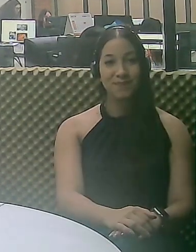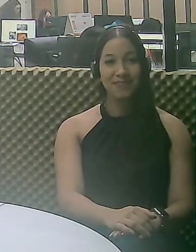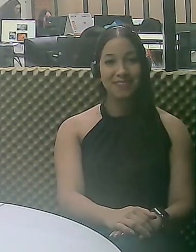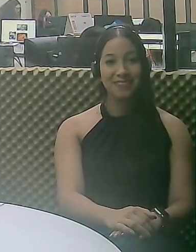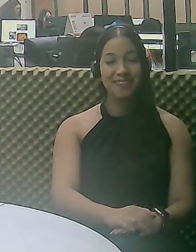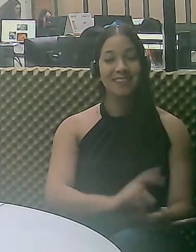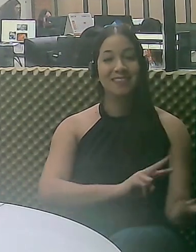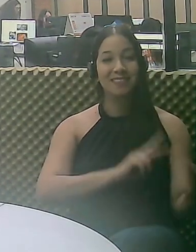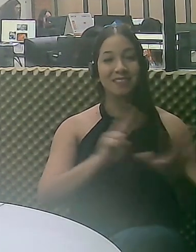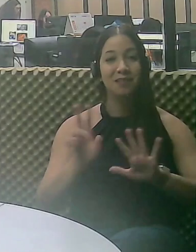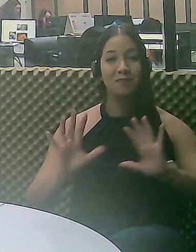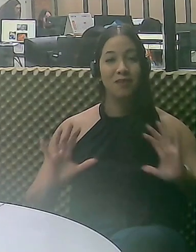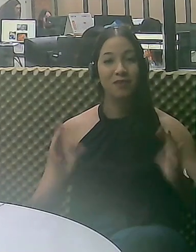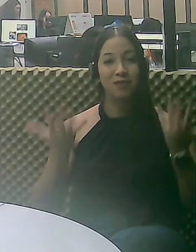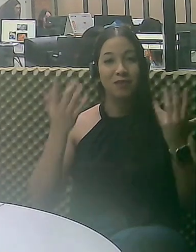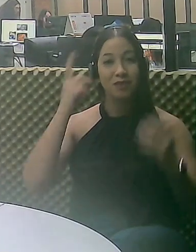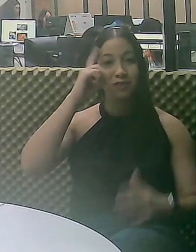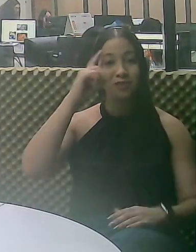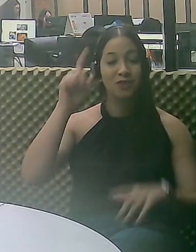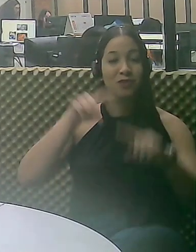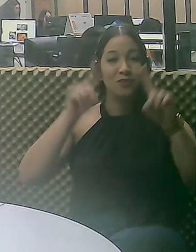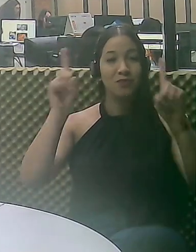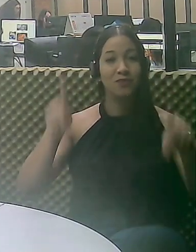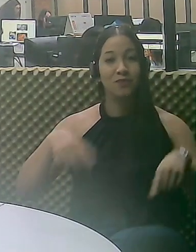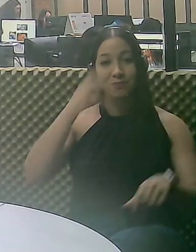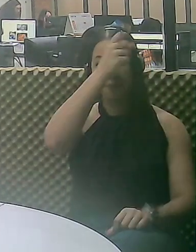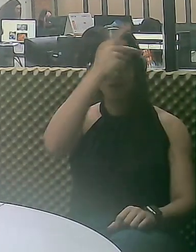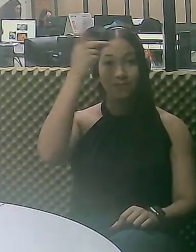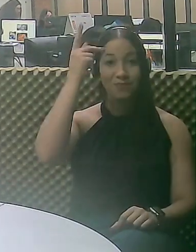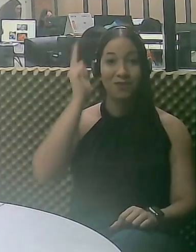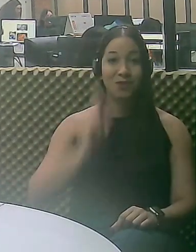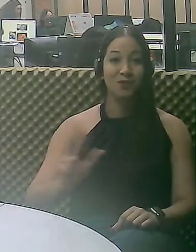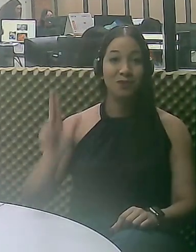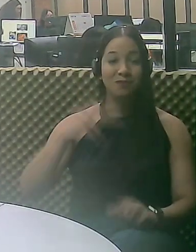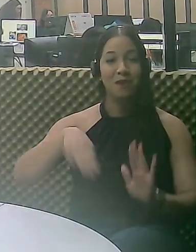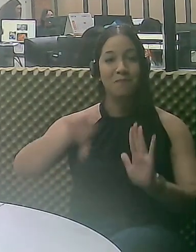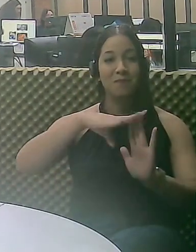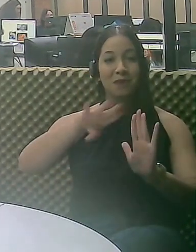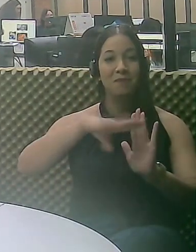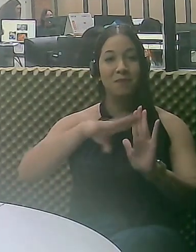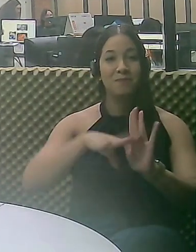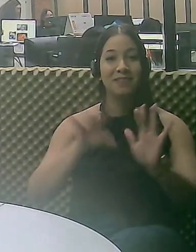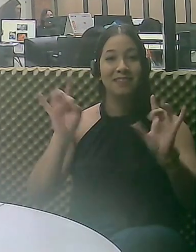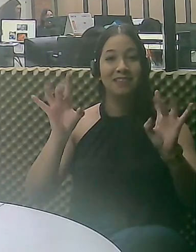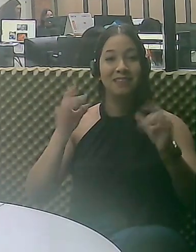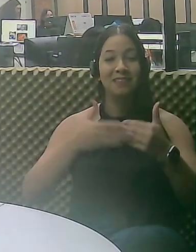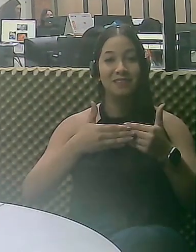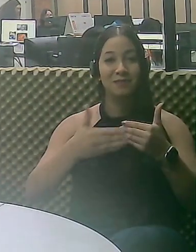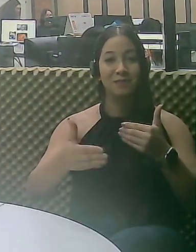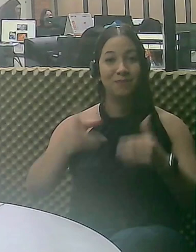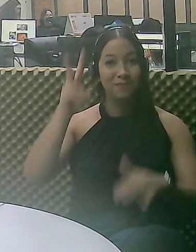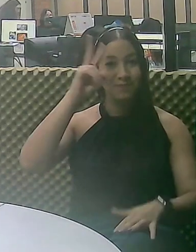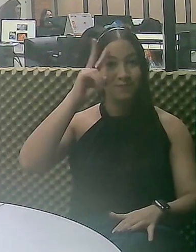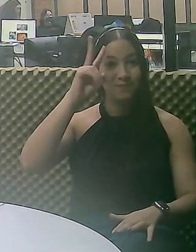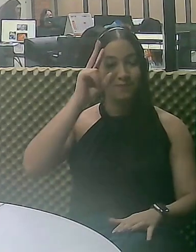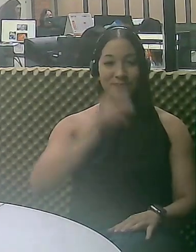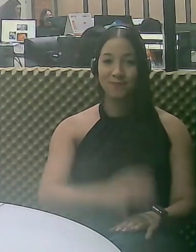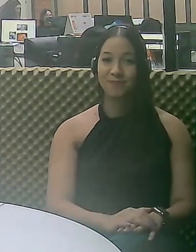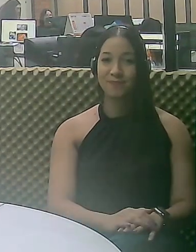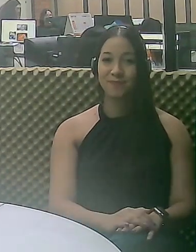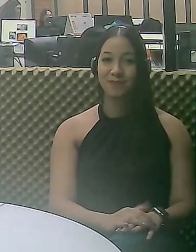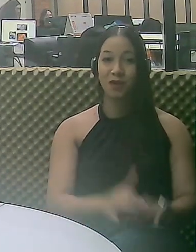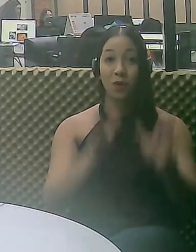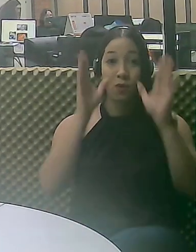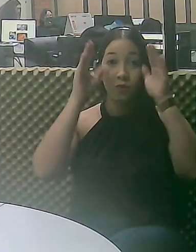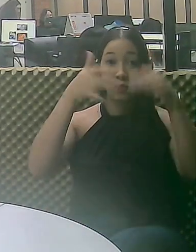Na semana em que se comemora o Dia do Servidor, a Prefeitura de Uberlândia preparou uma programação especial a partir desta segunda. Com foco